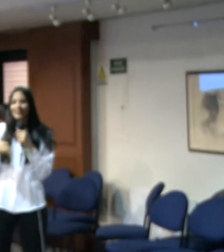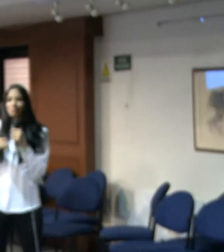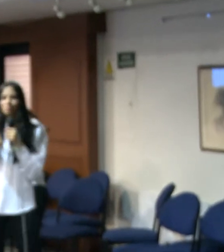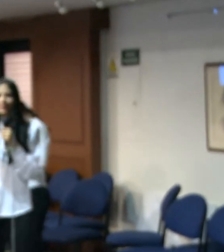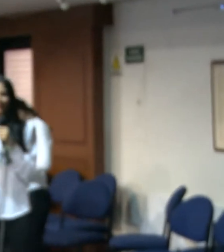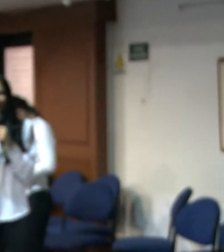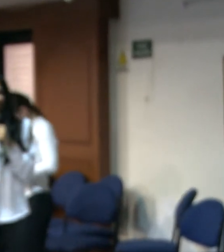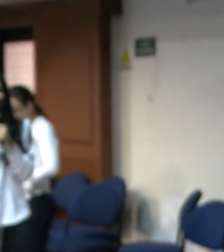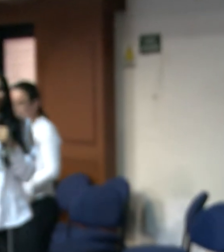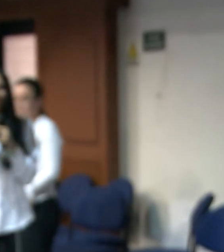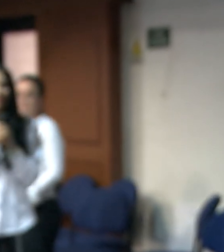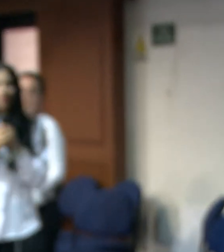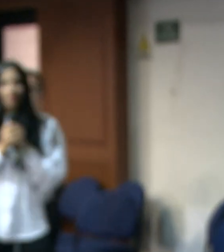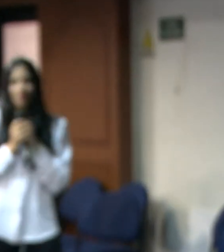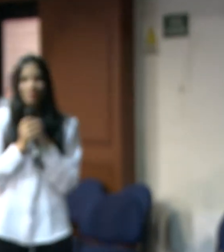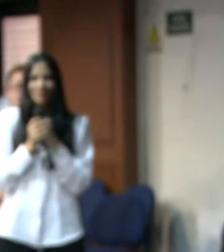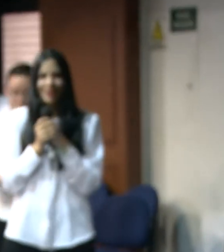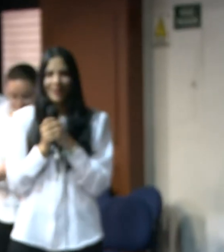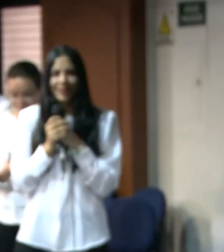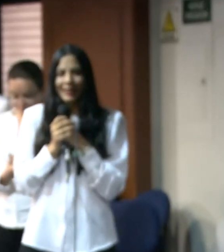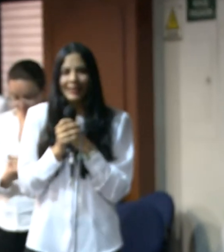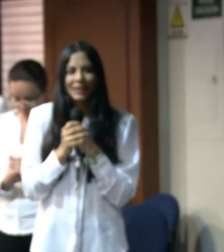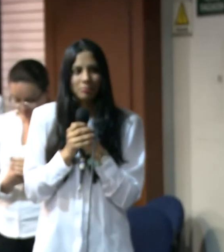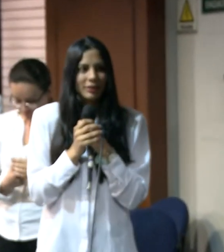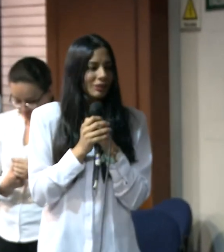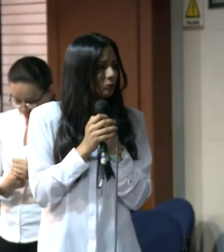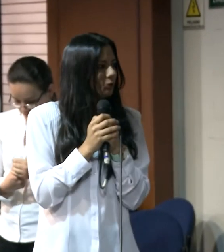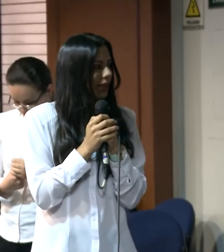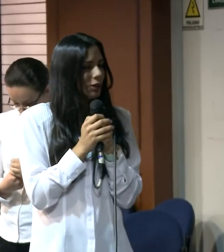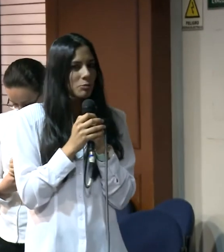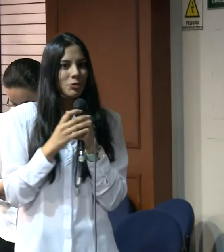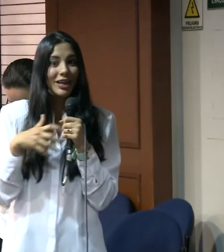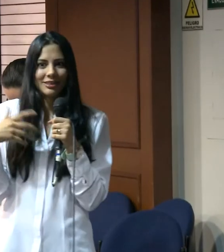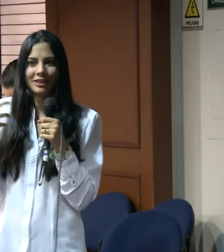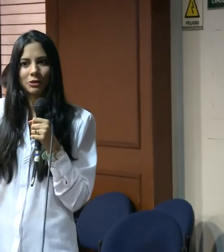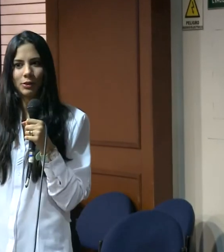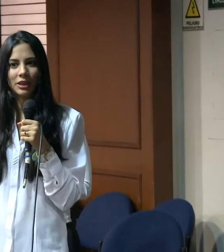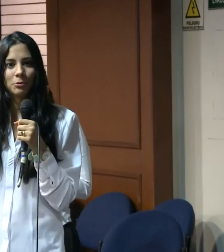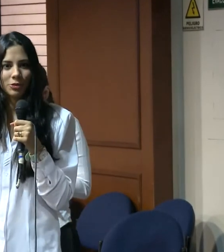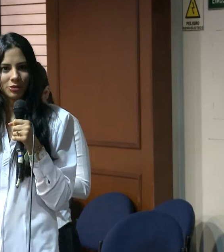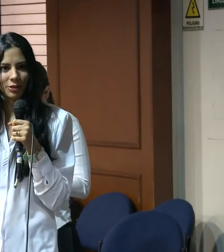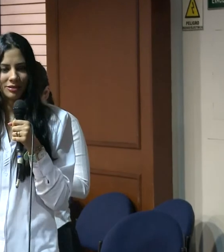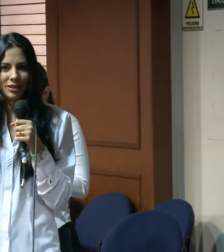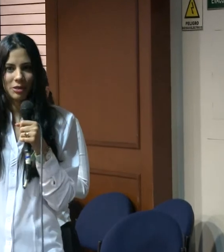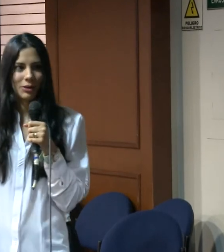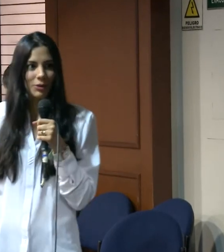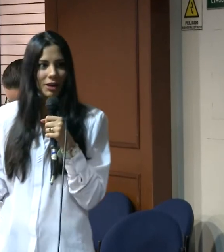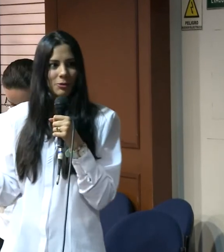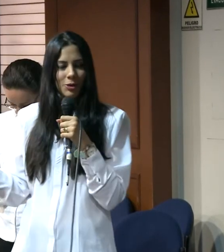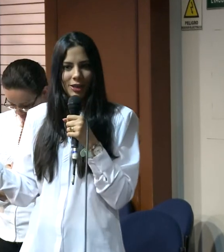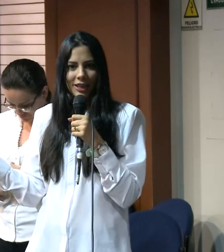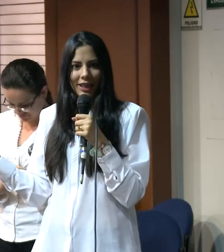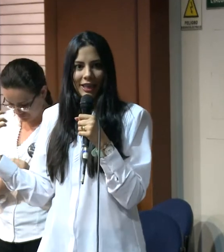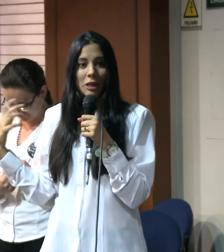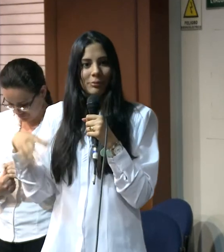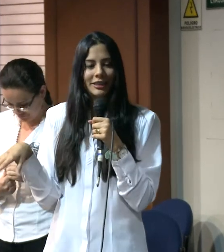Hasta hace 2 meses entró una educadora especial, y también eso fue como gracias a todo este proceso que se ha llevado a cabo en el